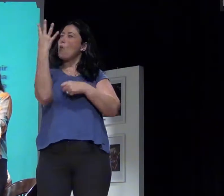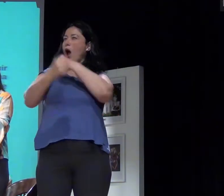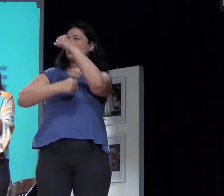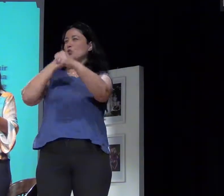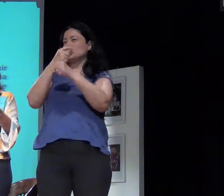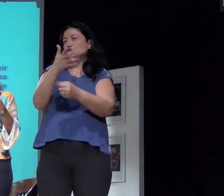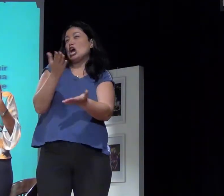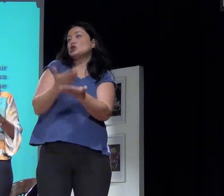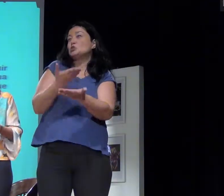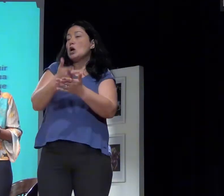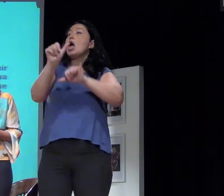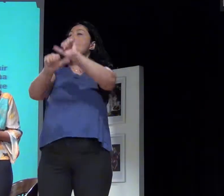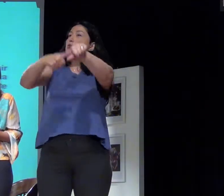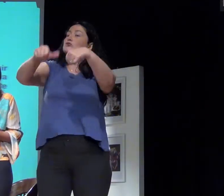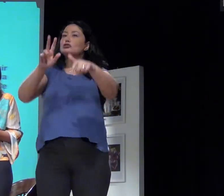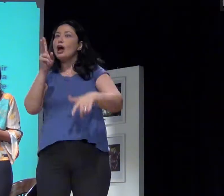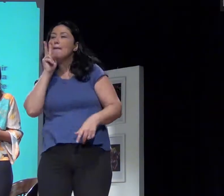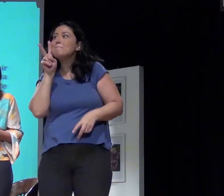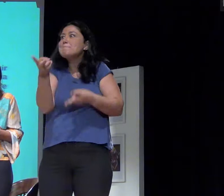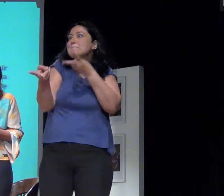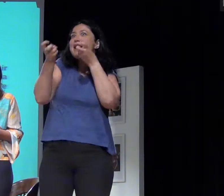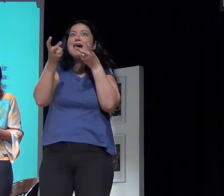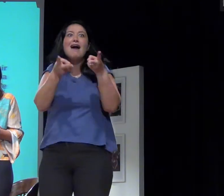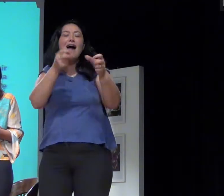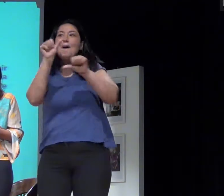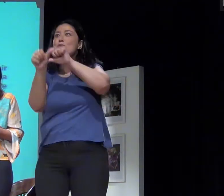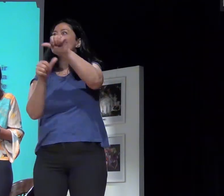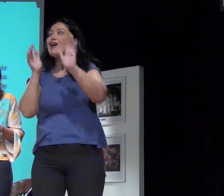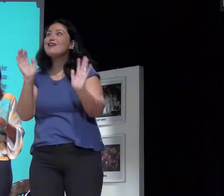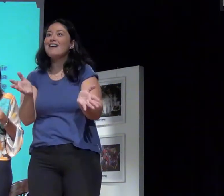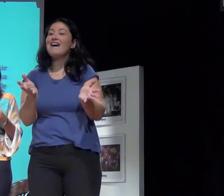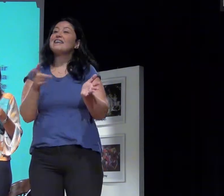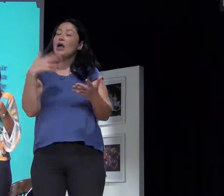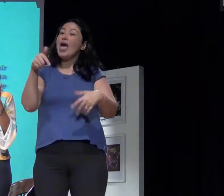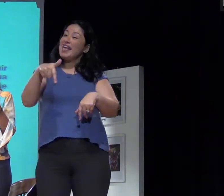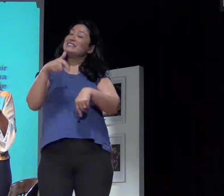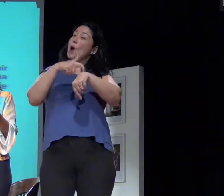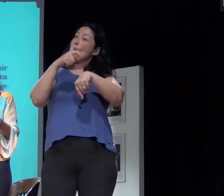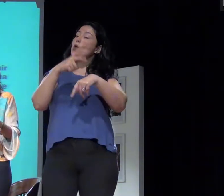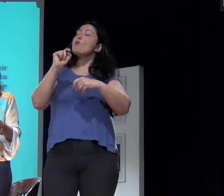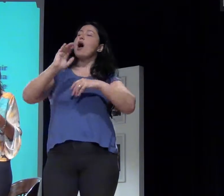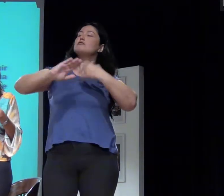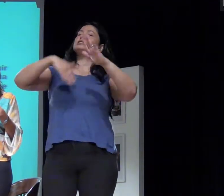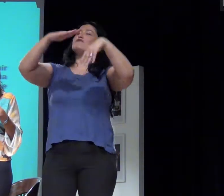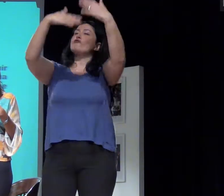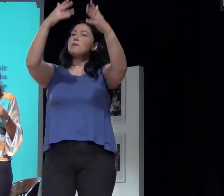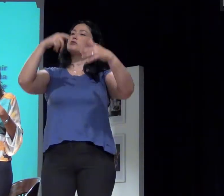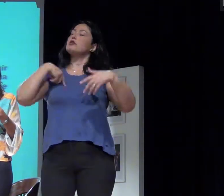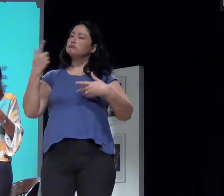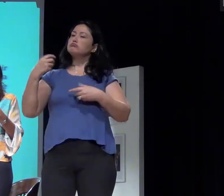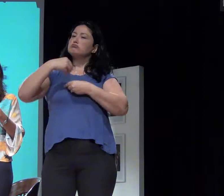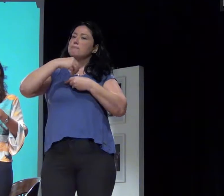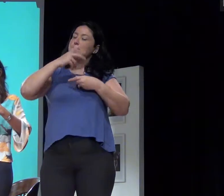para estudando. E as mudanças a gente já começa a perceber. Então, assim, é um momento de desenvolvimento. Nós estamos